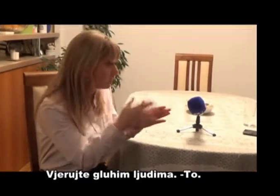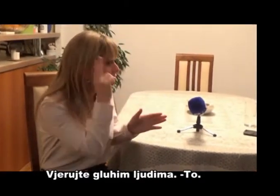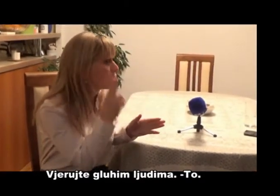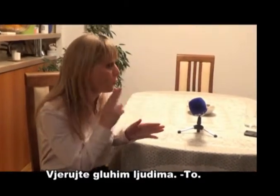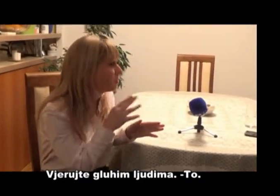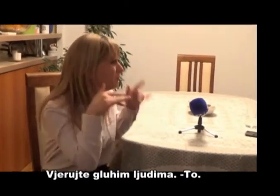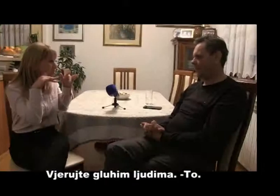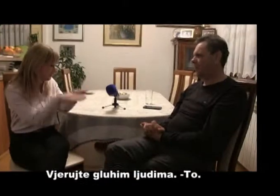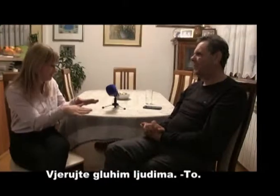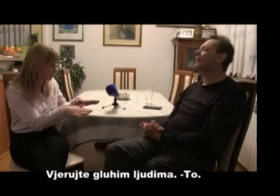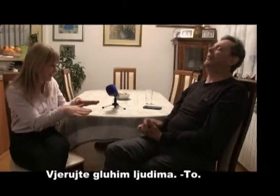Vjerujte gluhim ljudima,